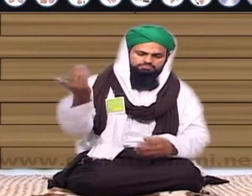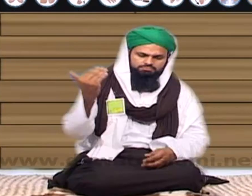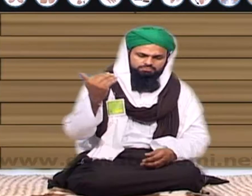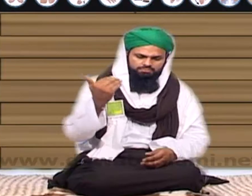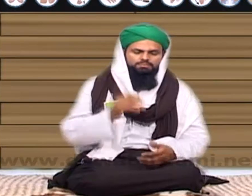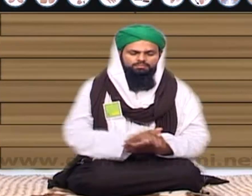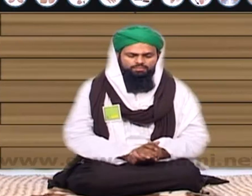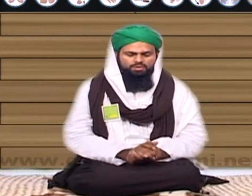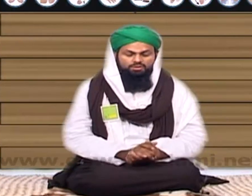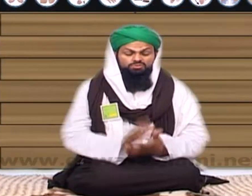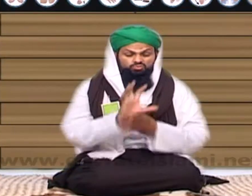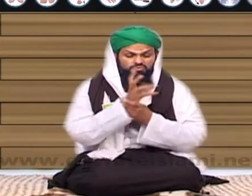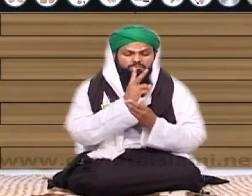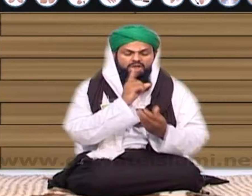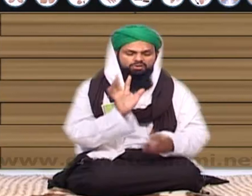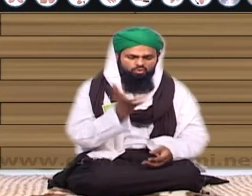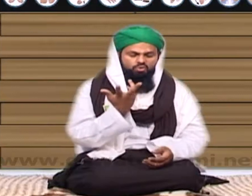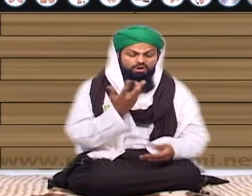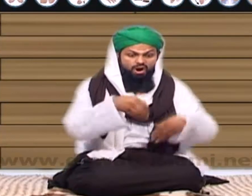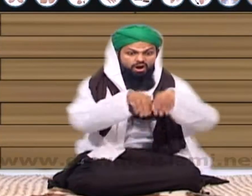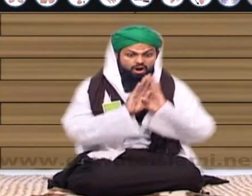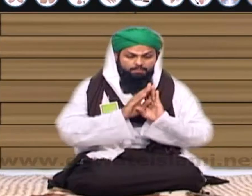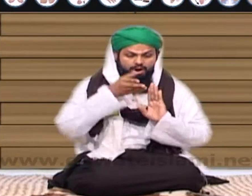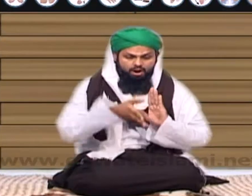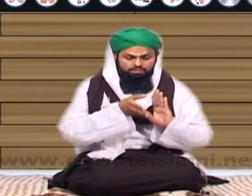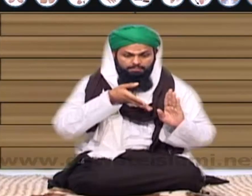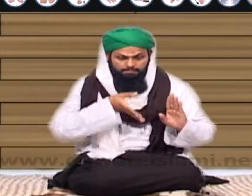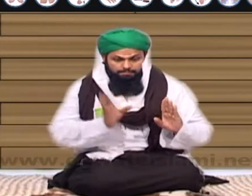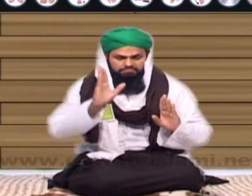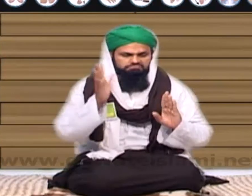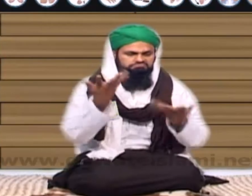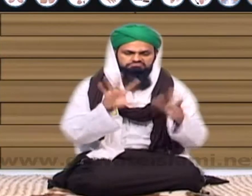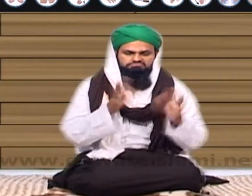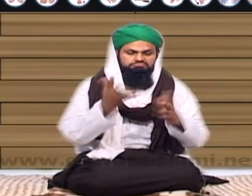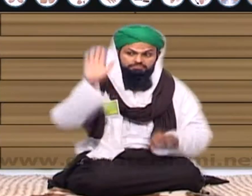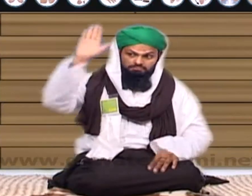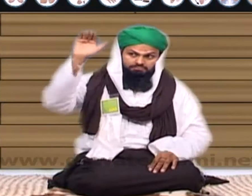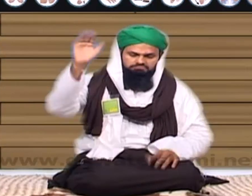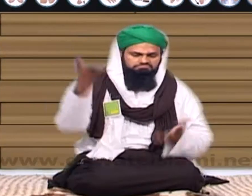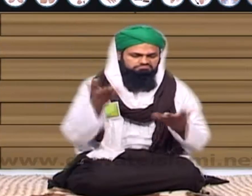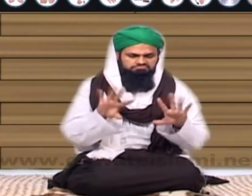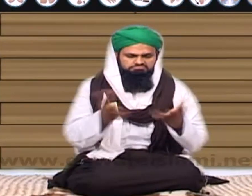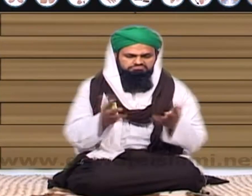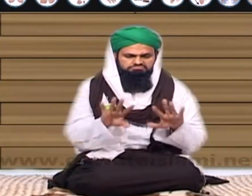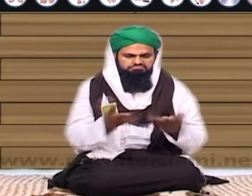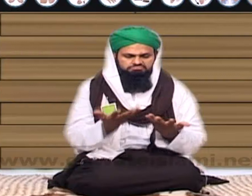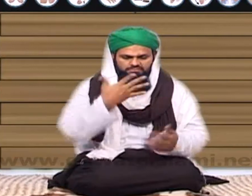طرف کا سامان ہوتا ہے منگوا لیتے ہیں، وہاں کیا؟ قبر میں نہ ہم کسی کے پاس جا سکیں گے نہ کسی کو بلا سکیں